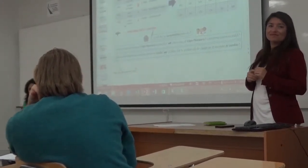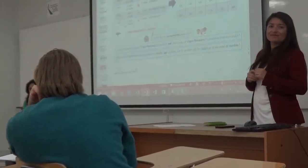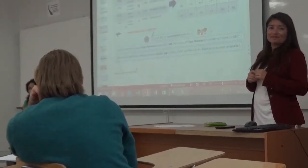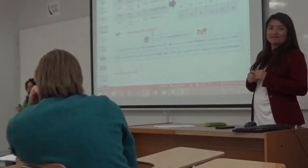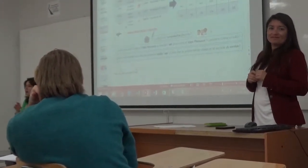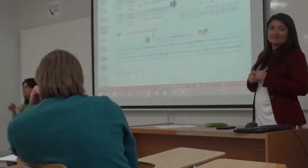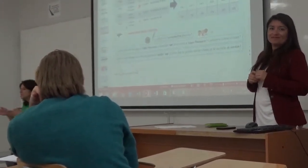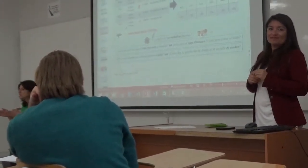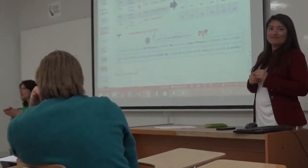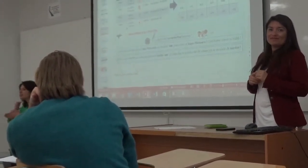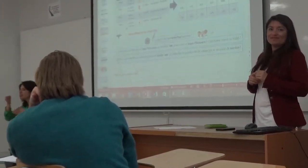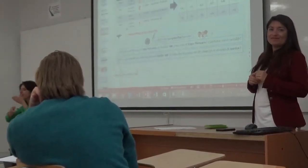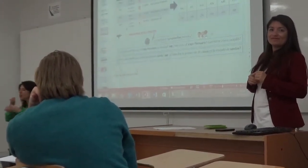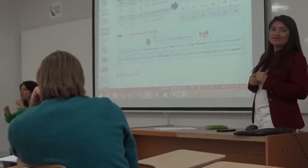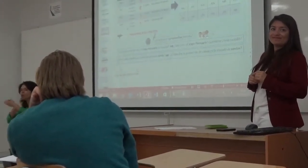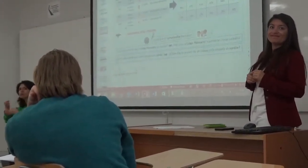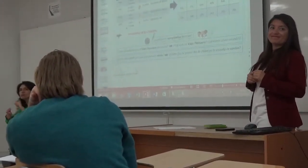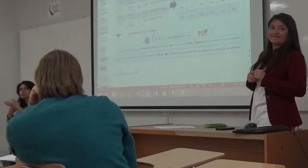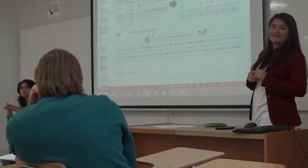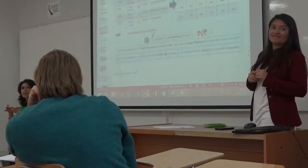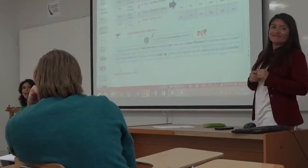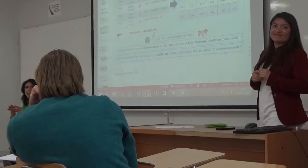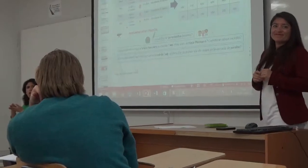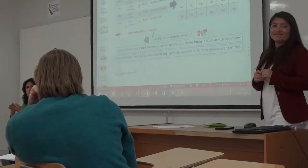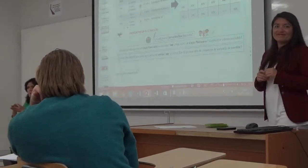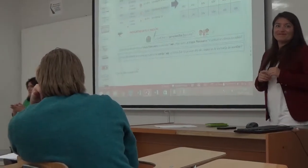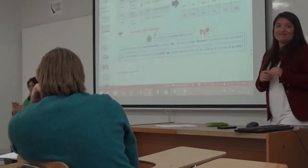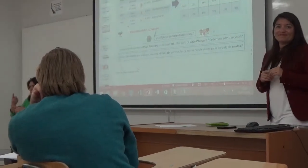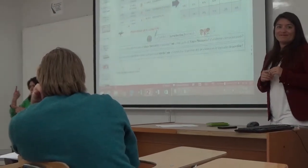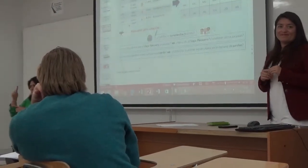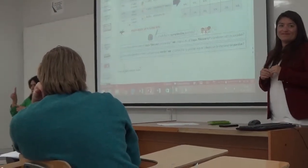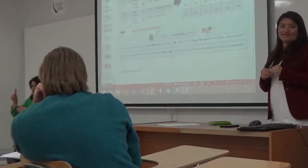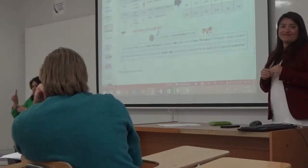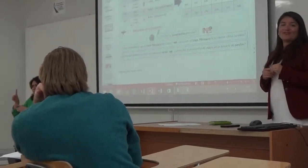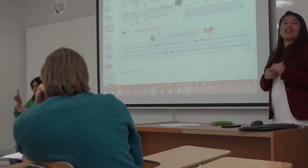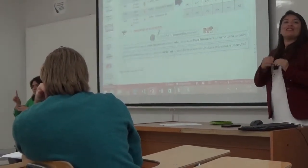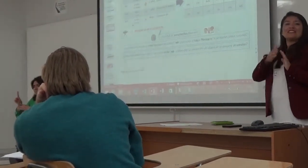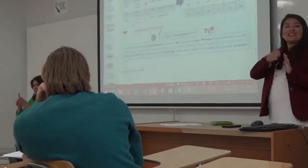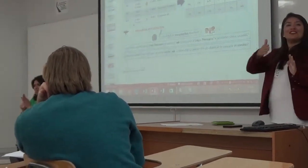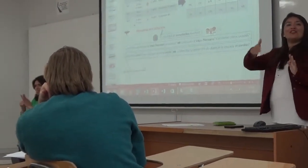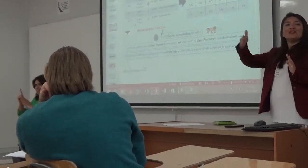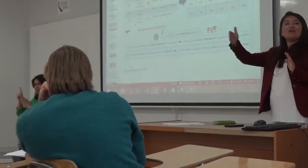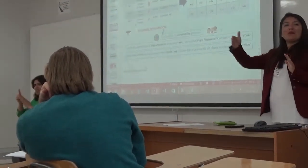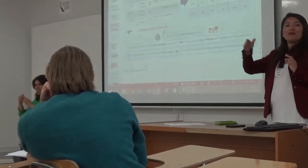competencia distinta, discursiva, tiene otro